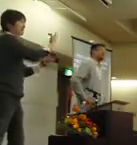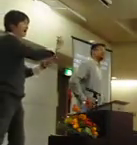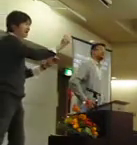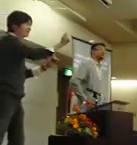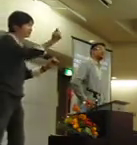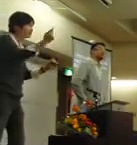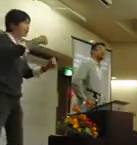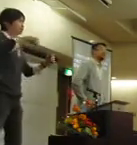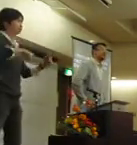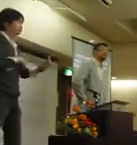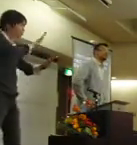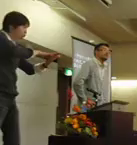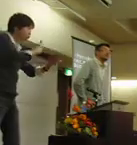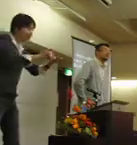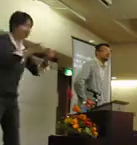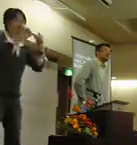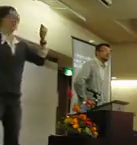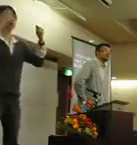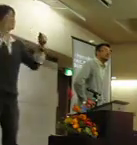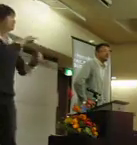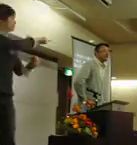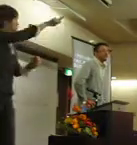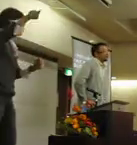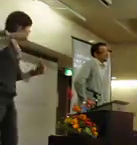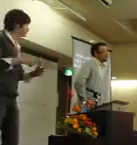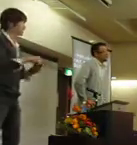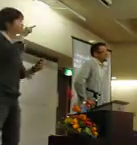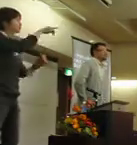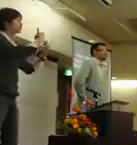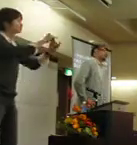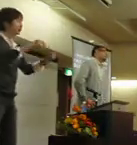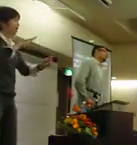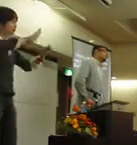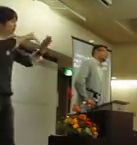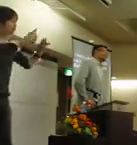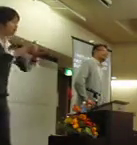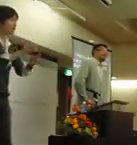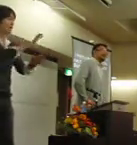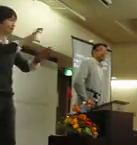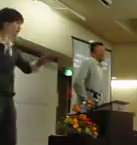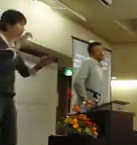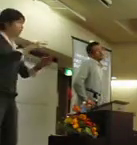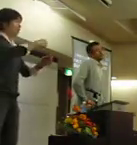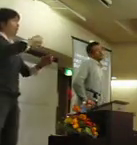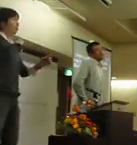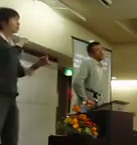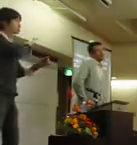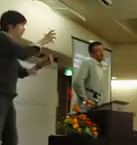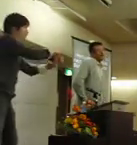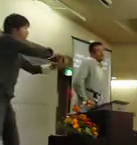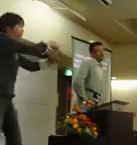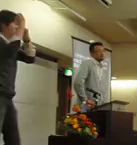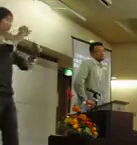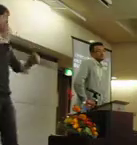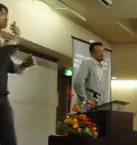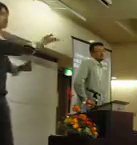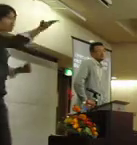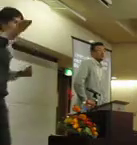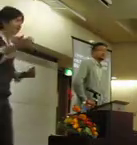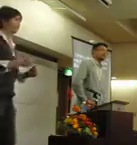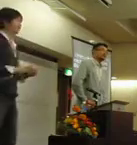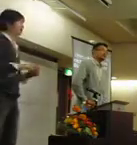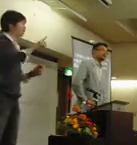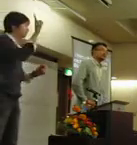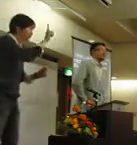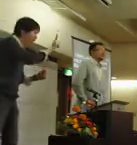もその罪を悔い改めている人がいます。その人は悔い改める機会を私たちは奪っていいんでしょうか。